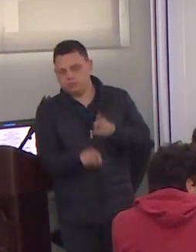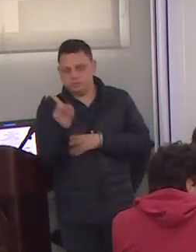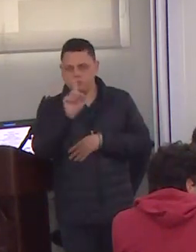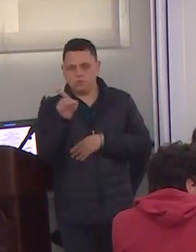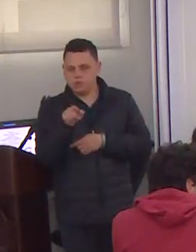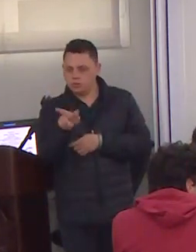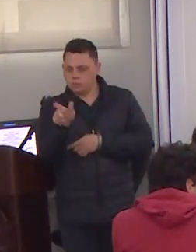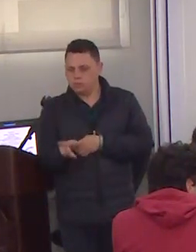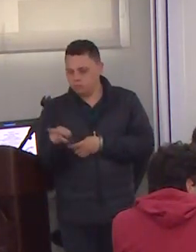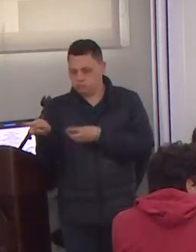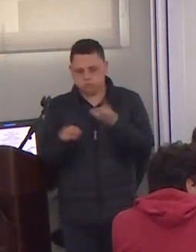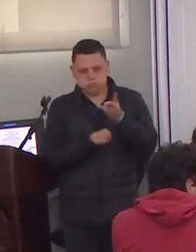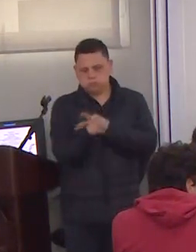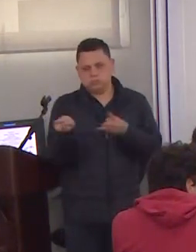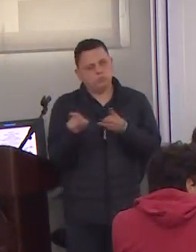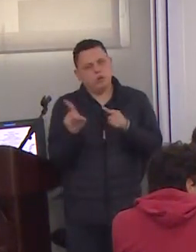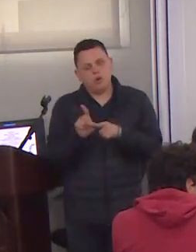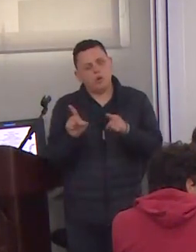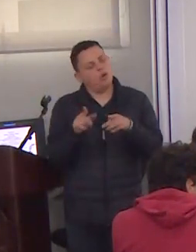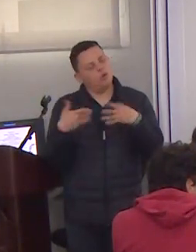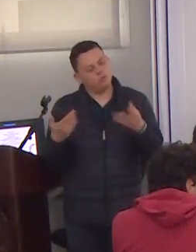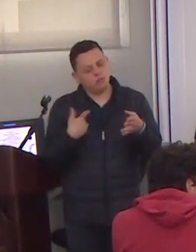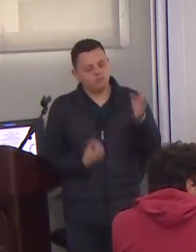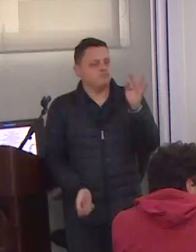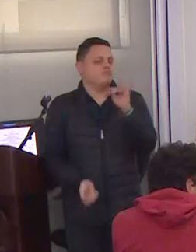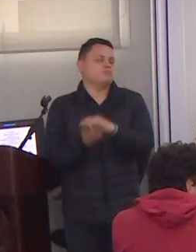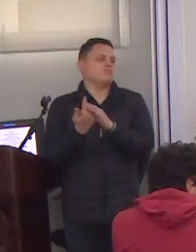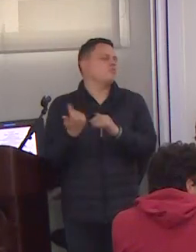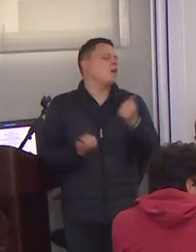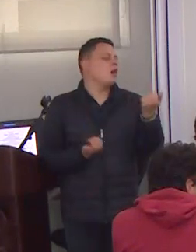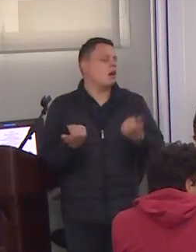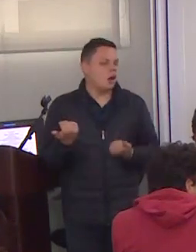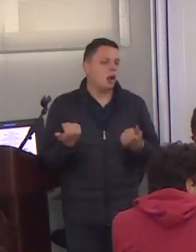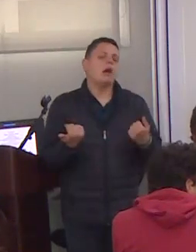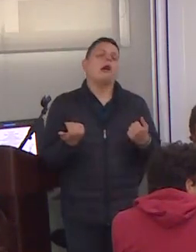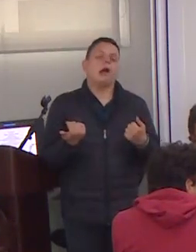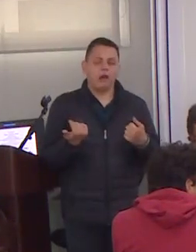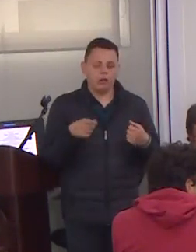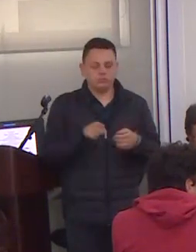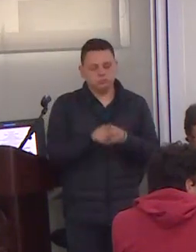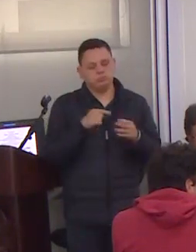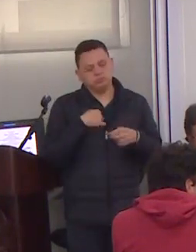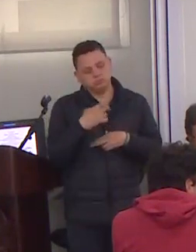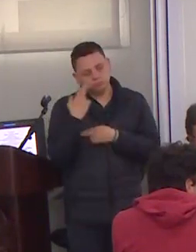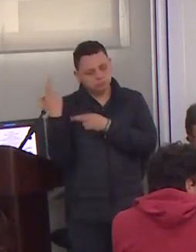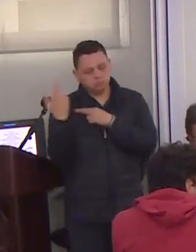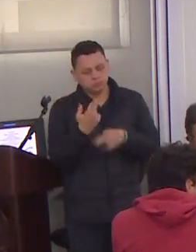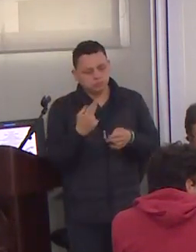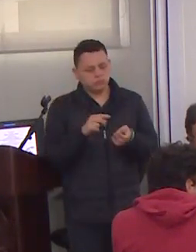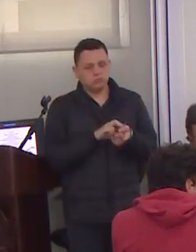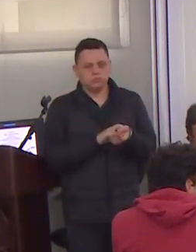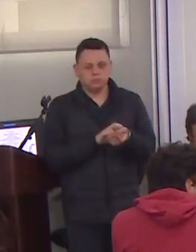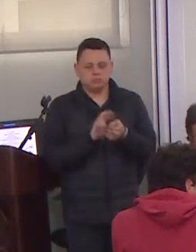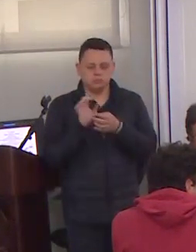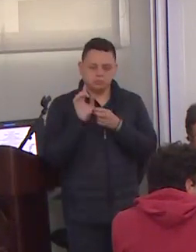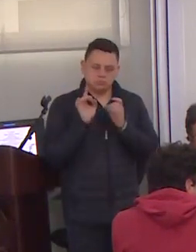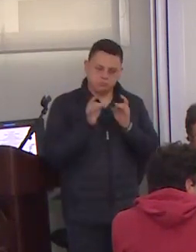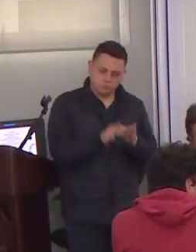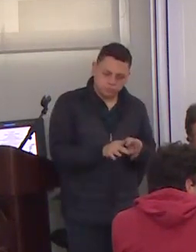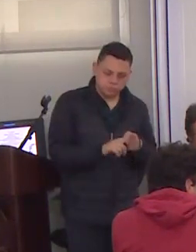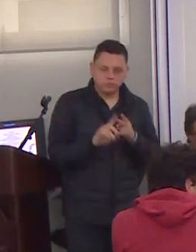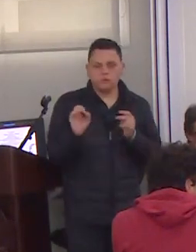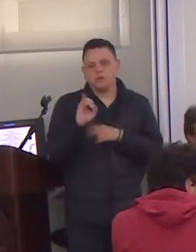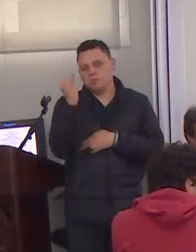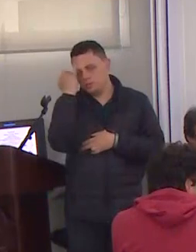otro entonces que aflora aflora entonces la discriminación por color de piel la discriminación por